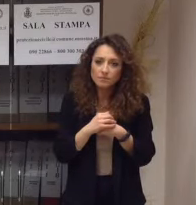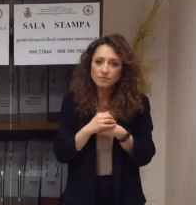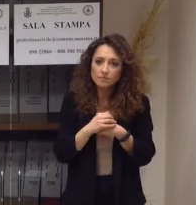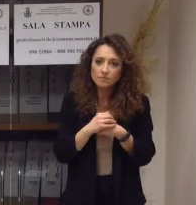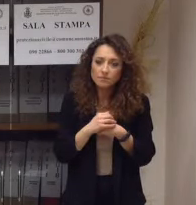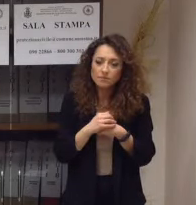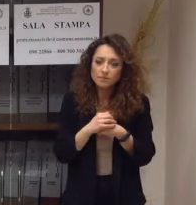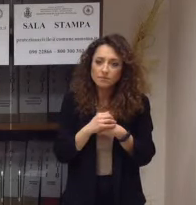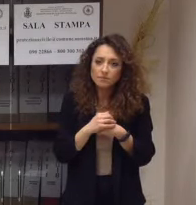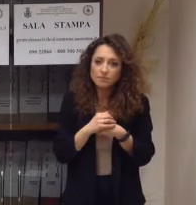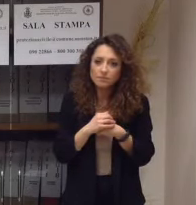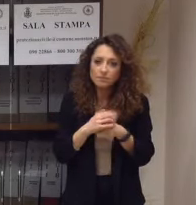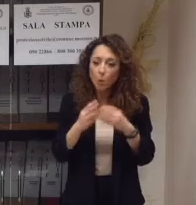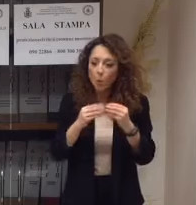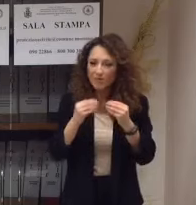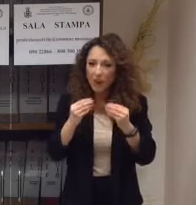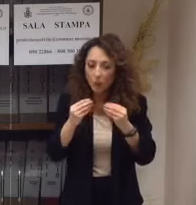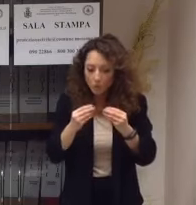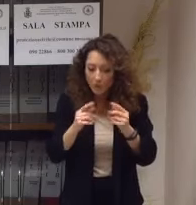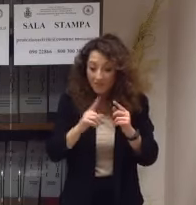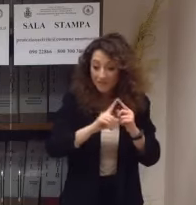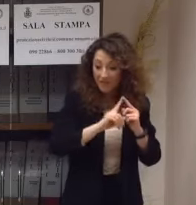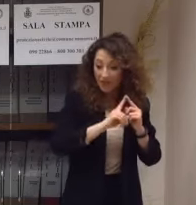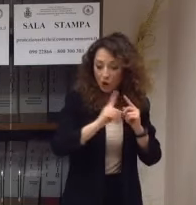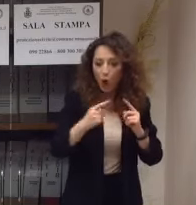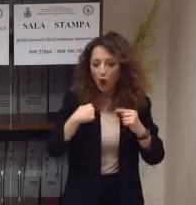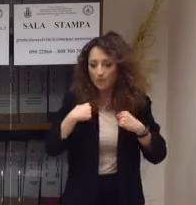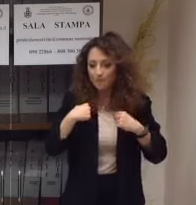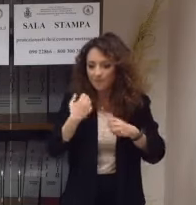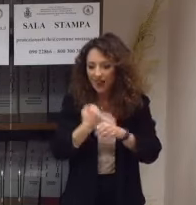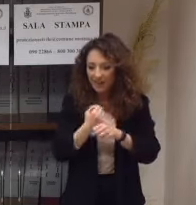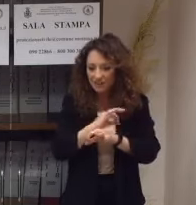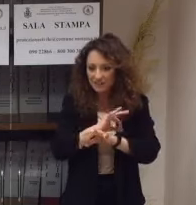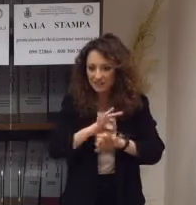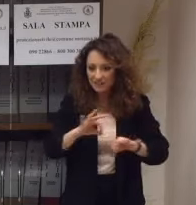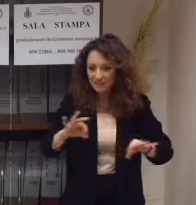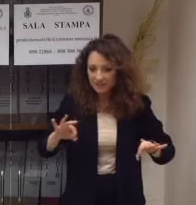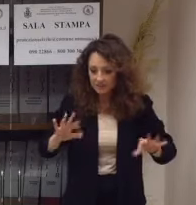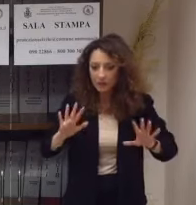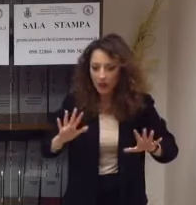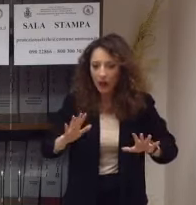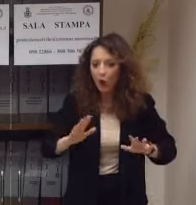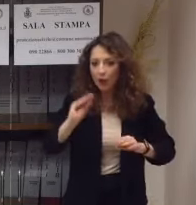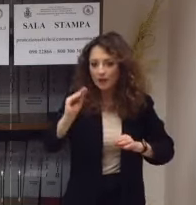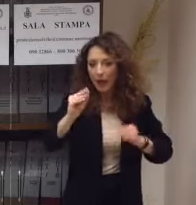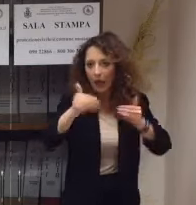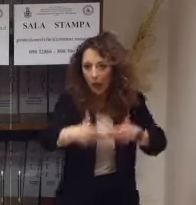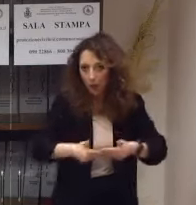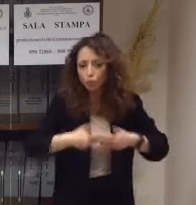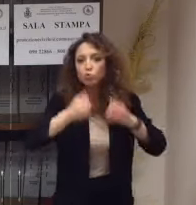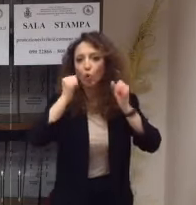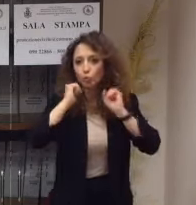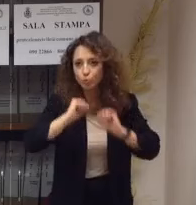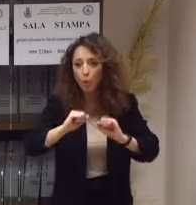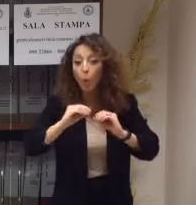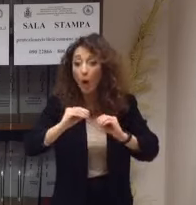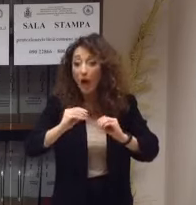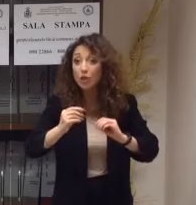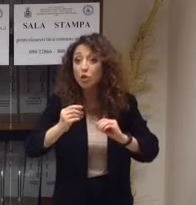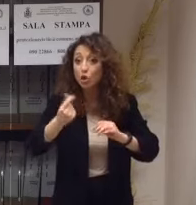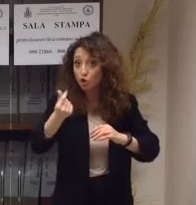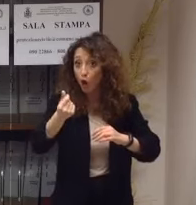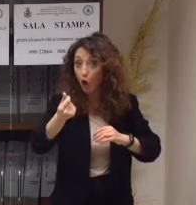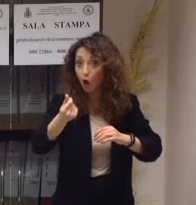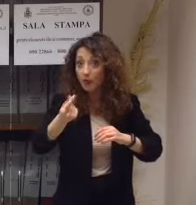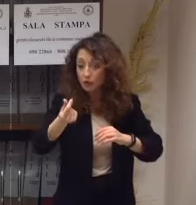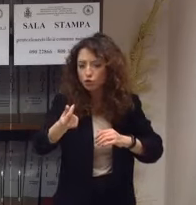chiedo l'aiuto. Quando avrò le entrate, decado dall'aiuto. Che significa questo? Che